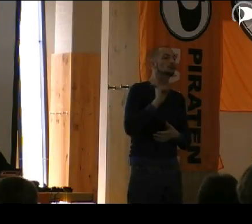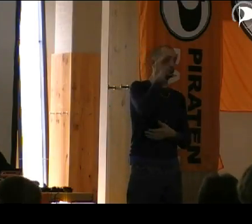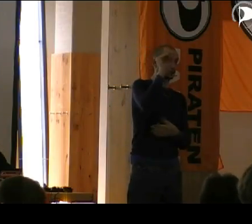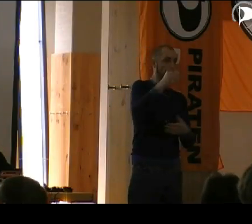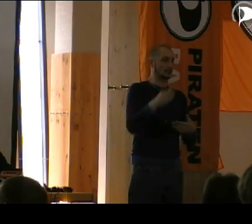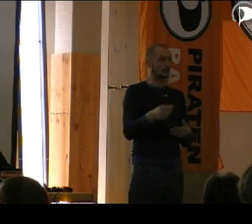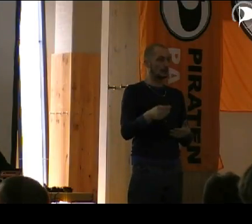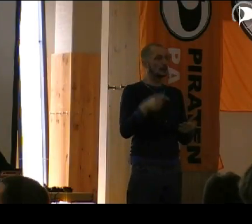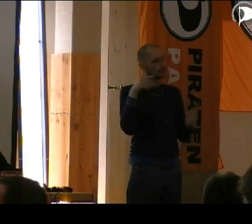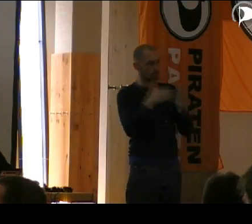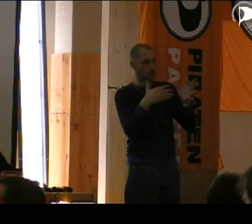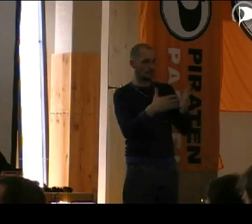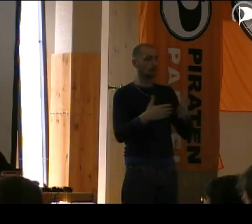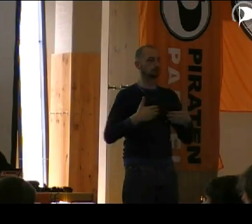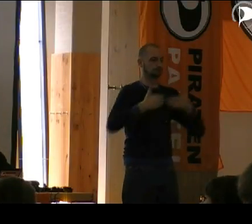sein